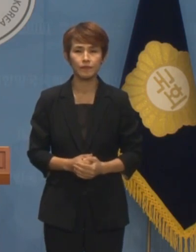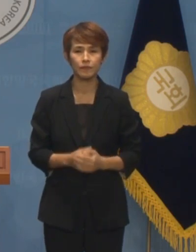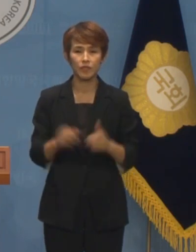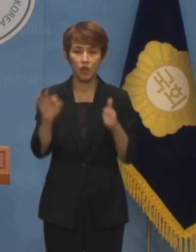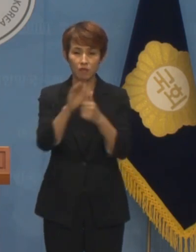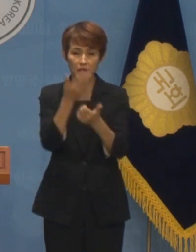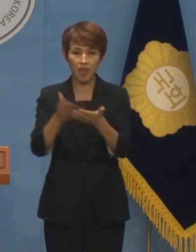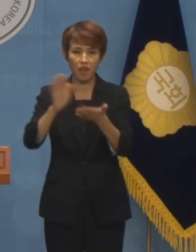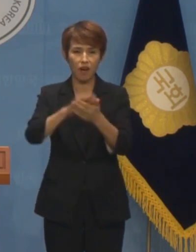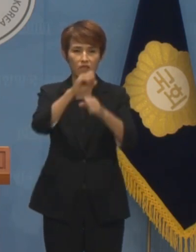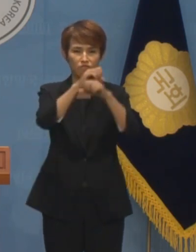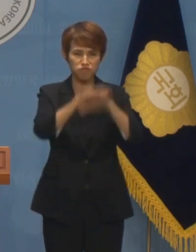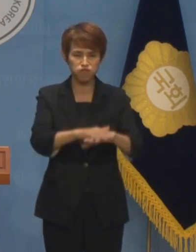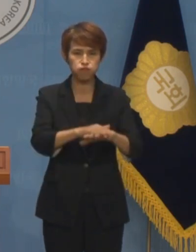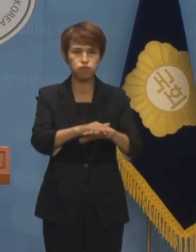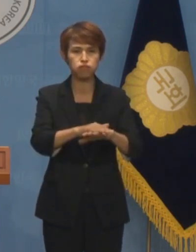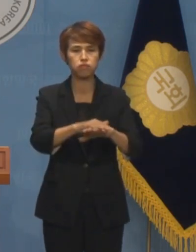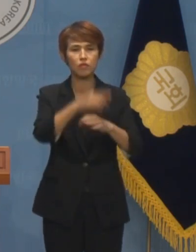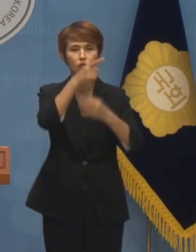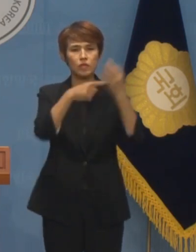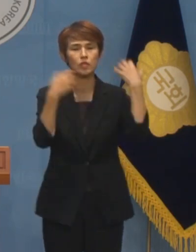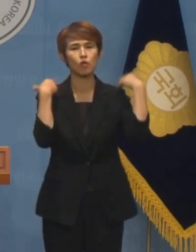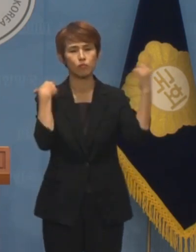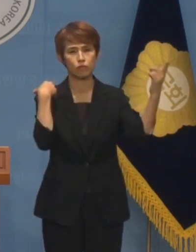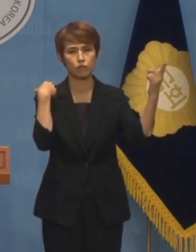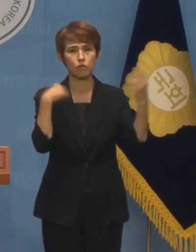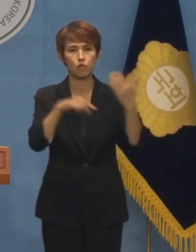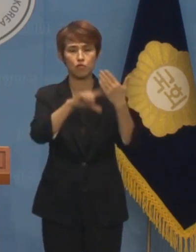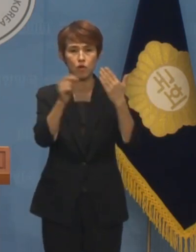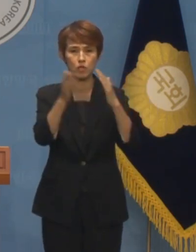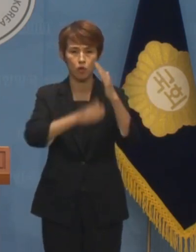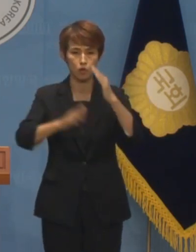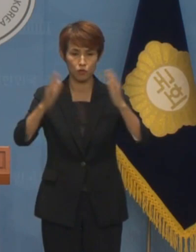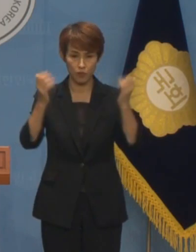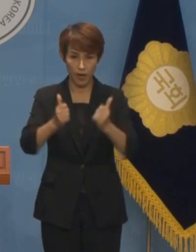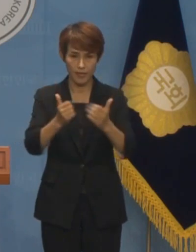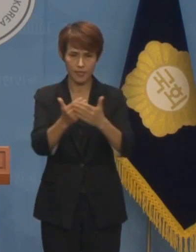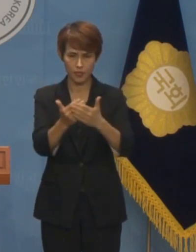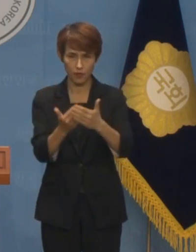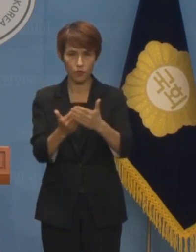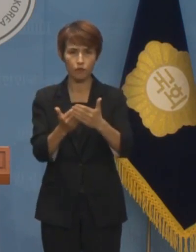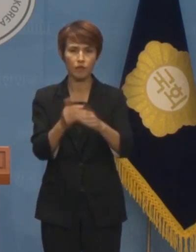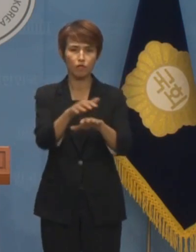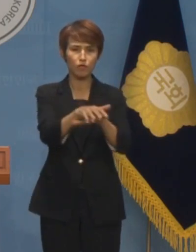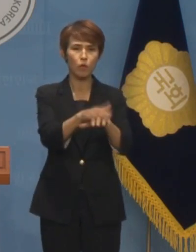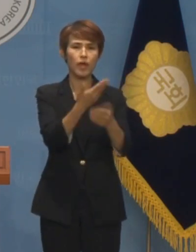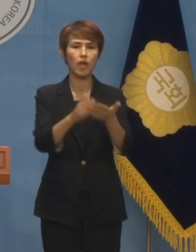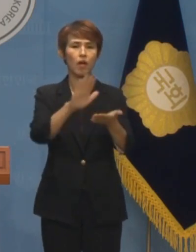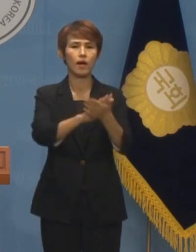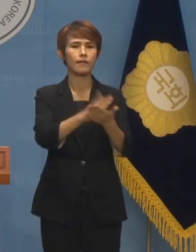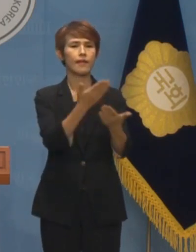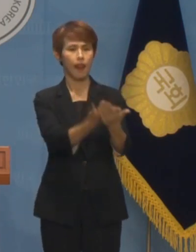연금개혁을 무산시킨 윤석열 정부는 9월 정기국회 전에 구조개혁안을 제출하라.